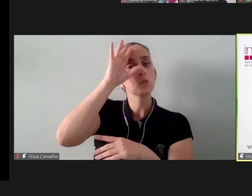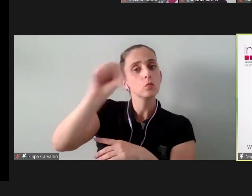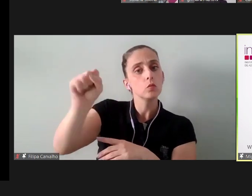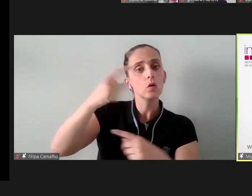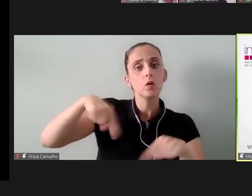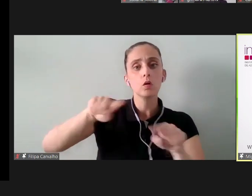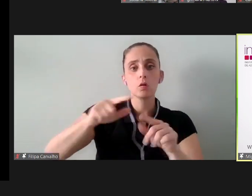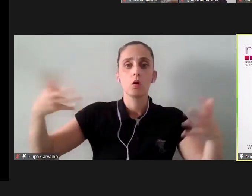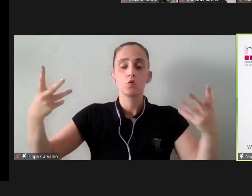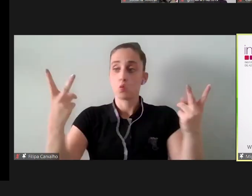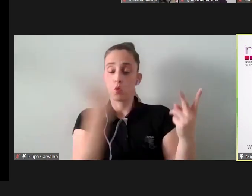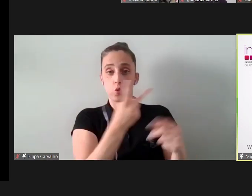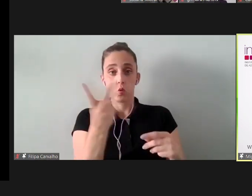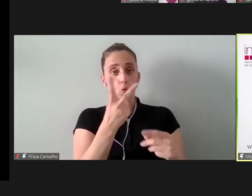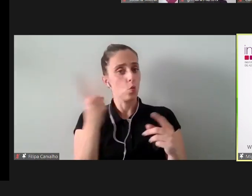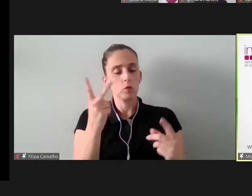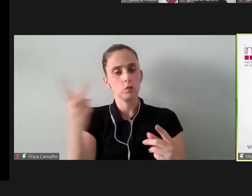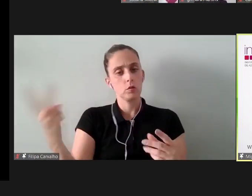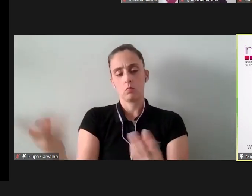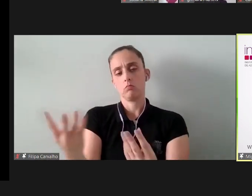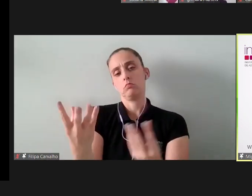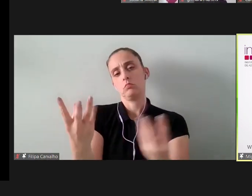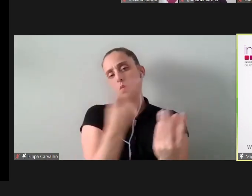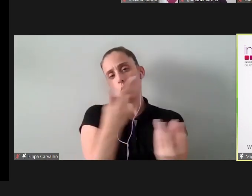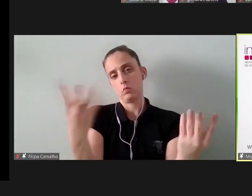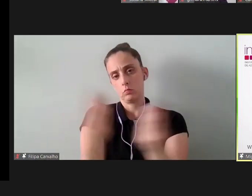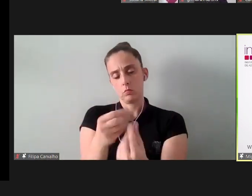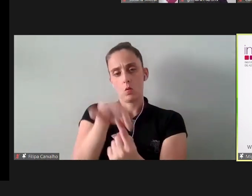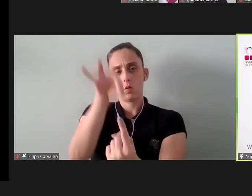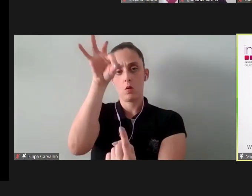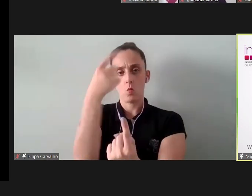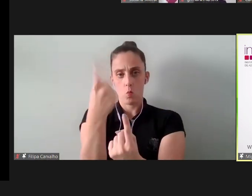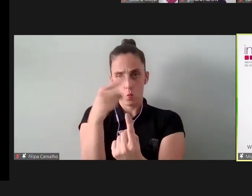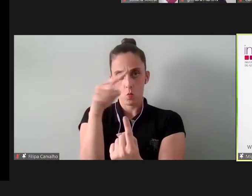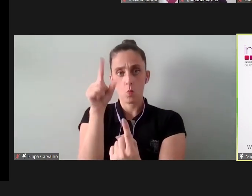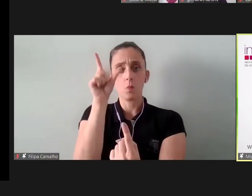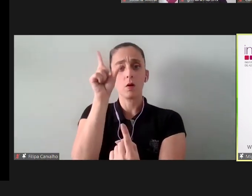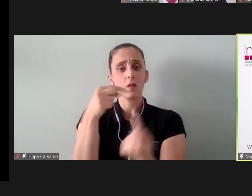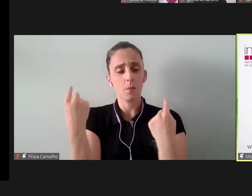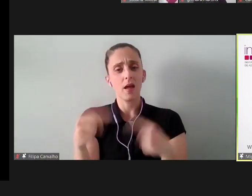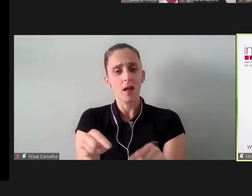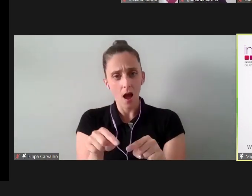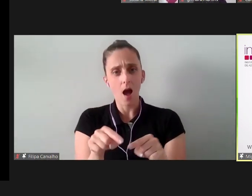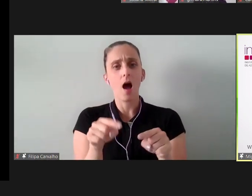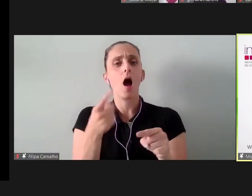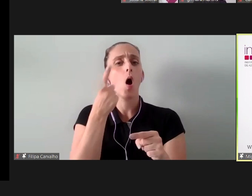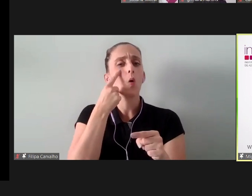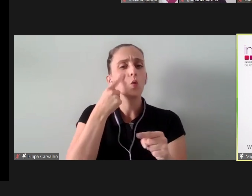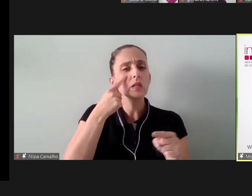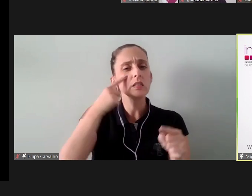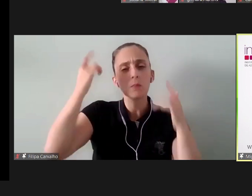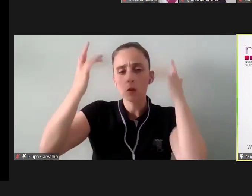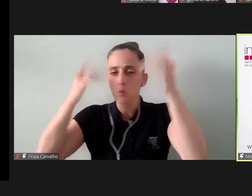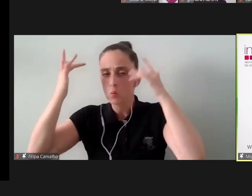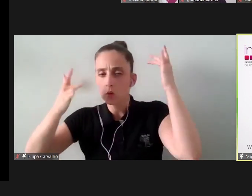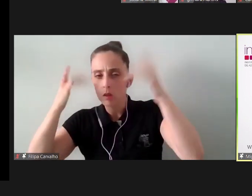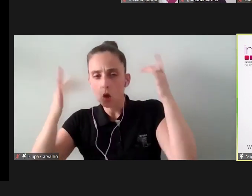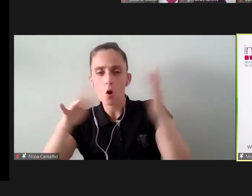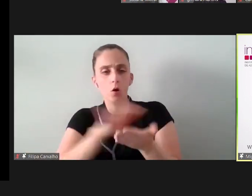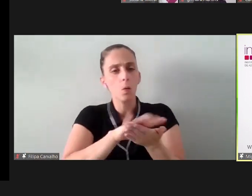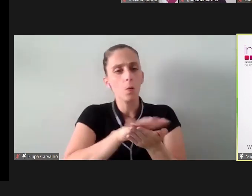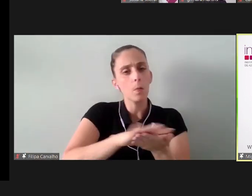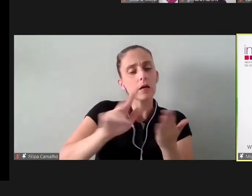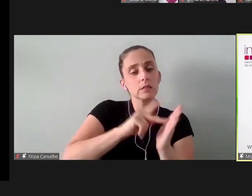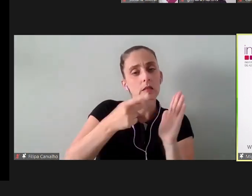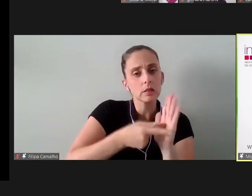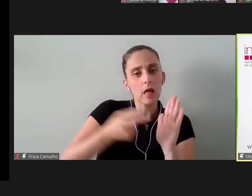duas abordagens. Por um lado, há um conjunto de conhecimento eminentemente mais teórico, de base mais técnica,